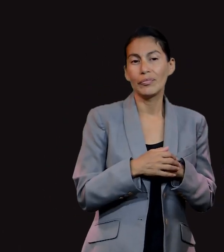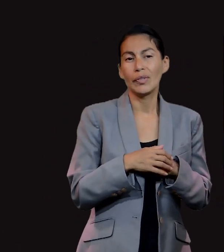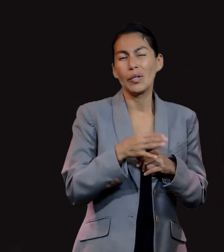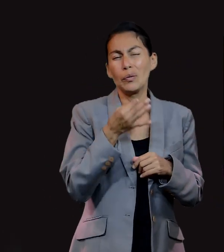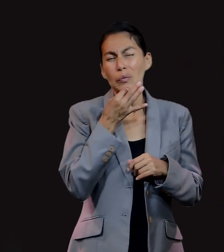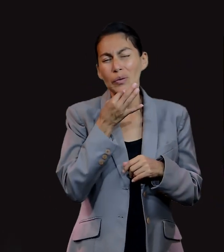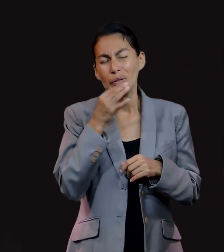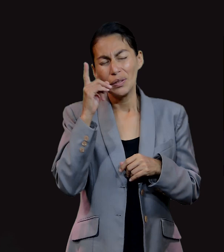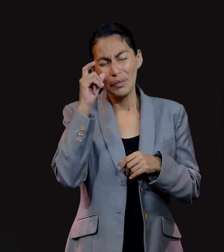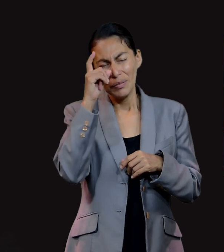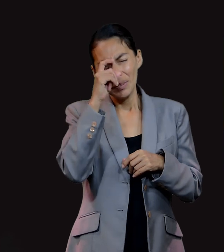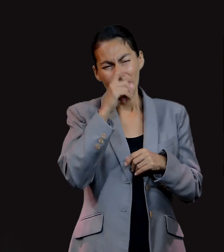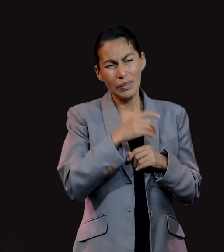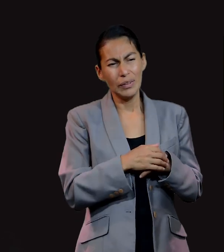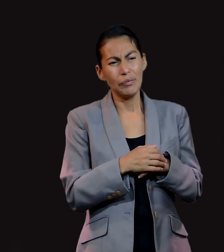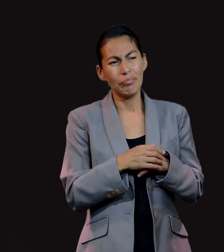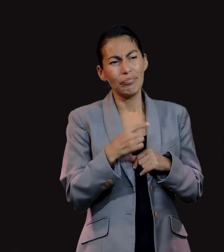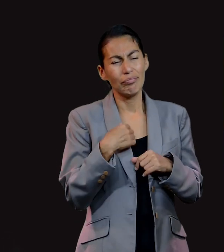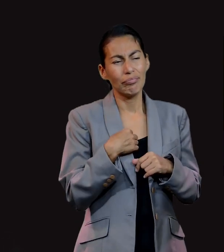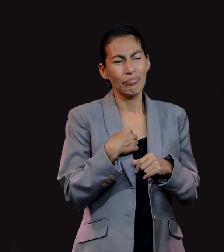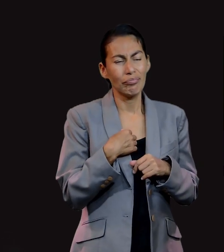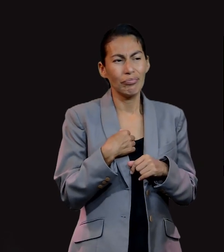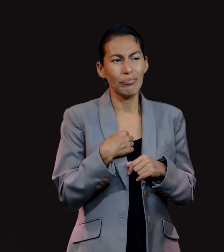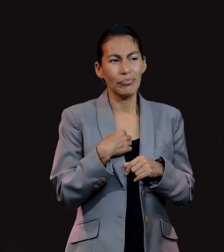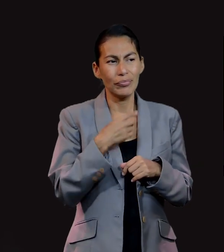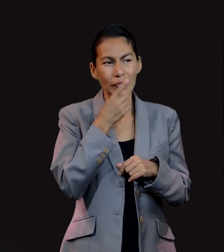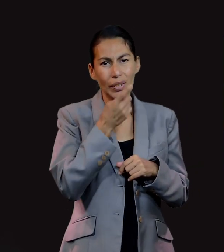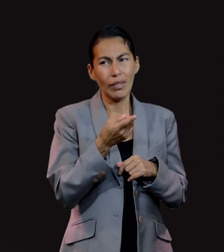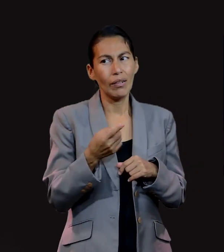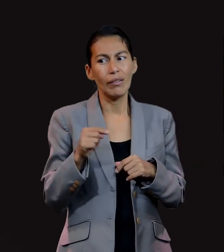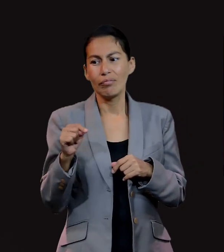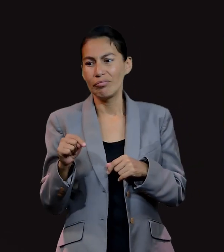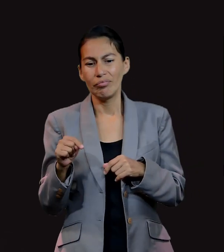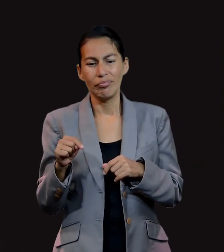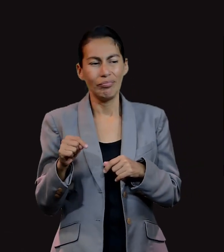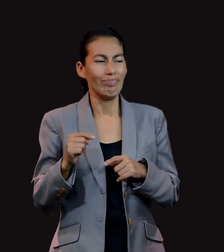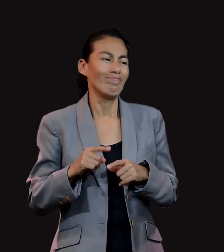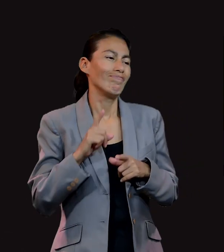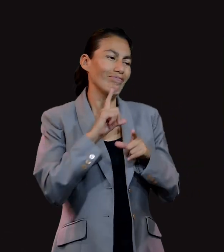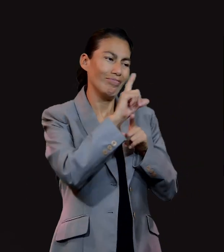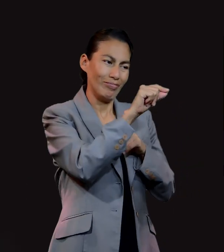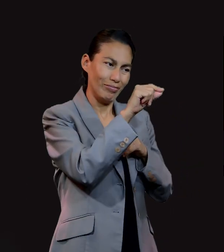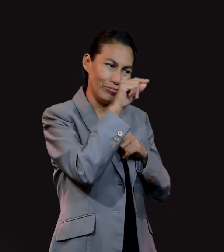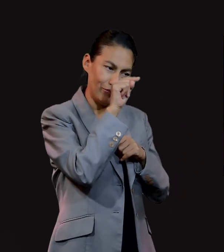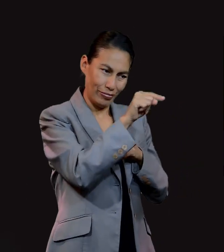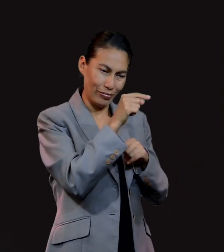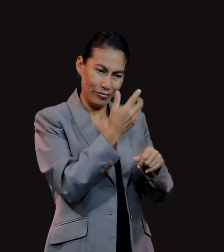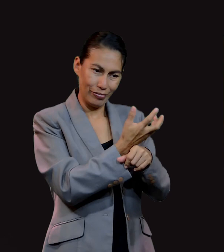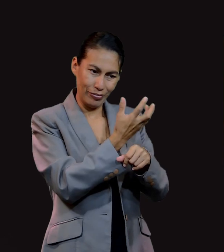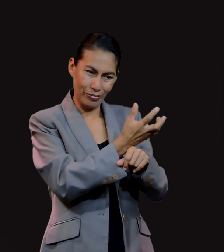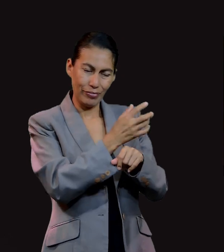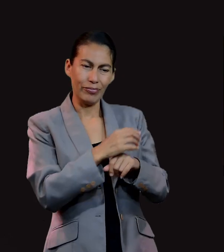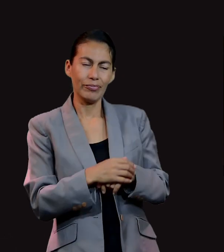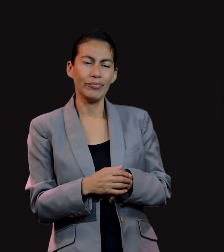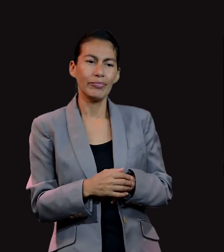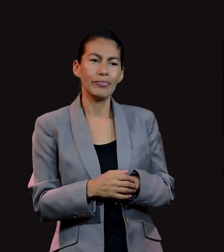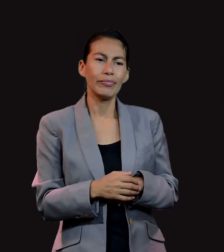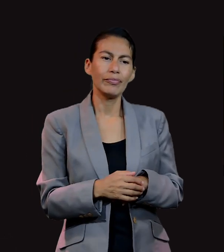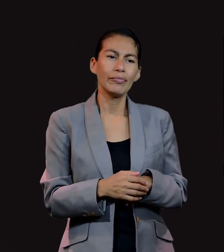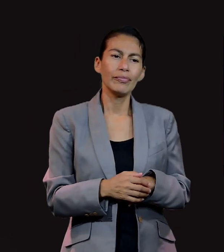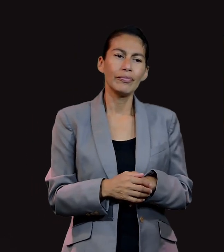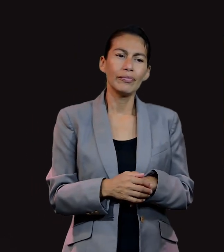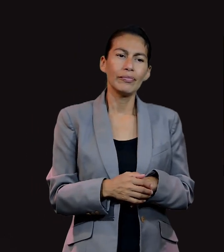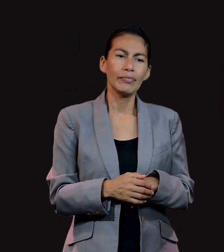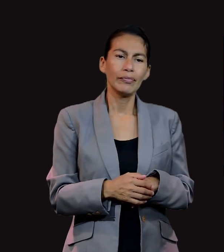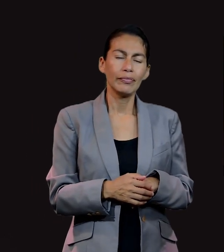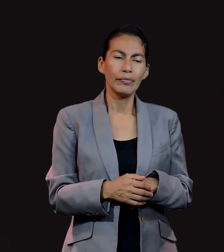me voy y entonces estaba pasando algunos momentos difíciles y entonces dije no yo voy a ir y